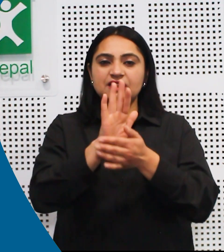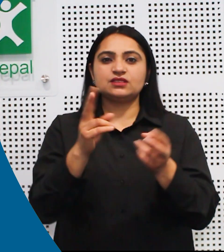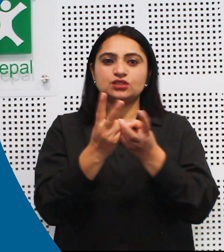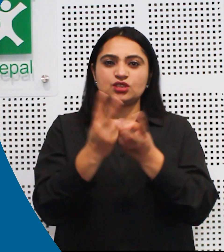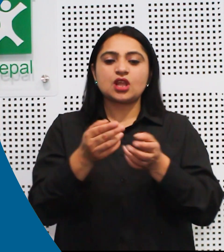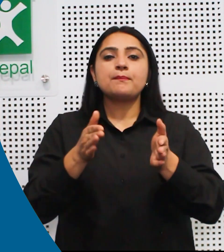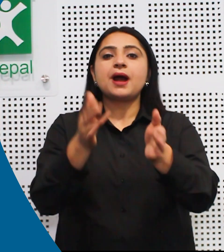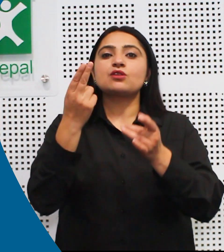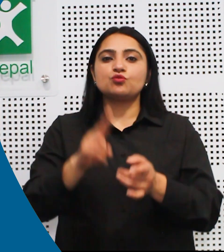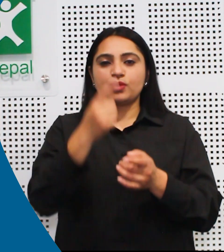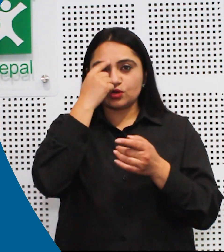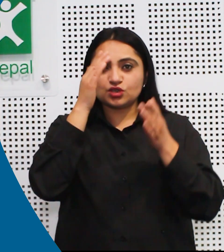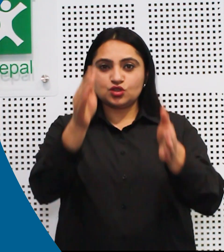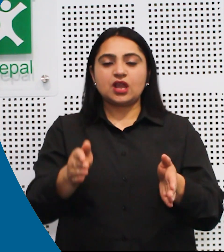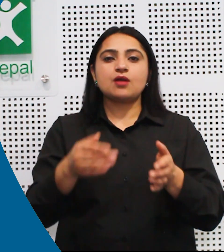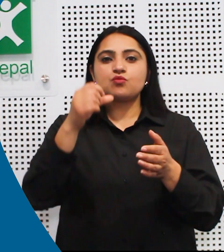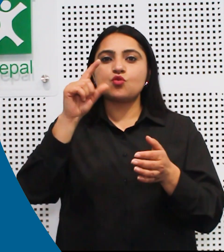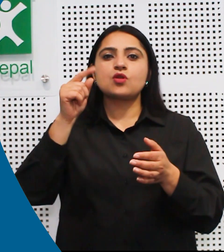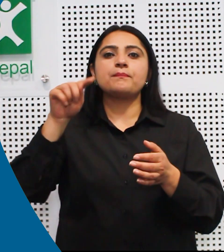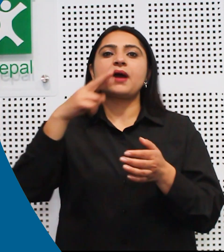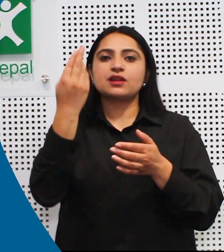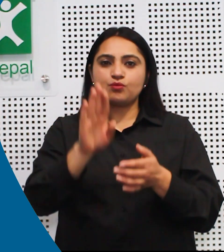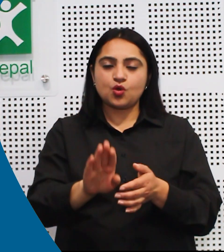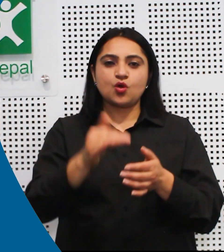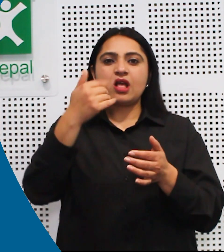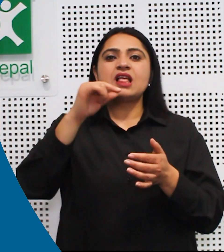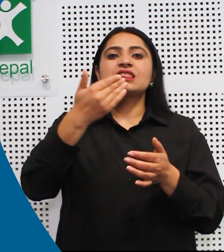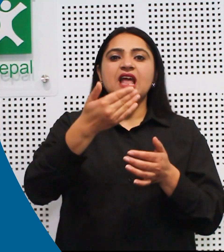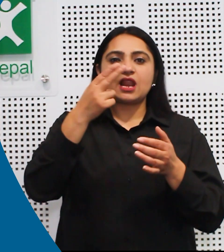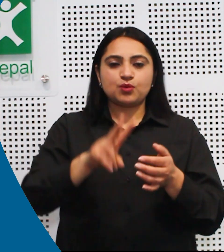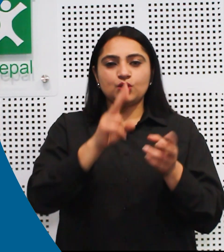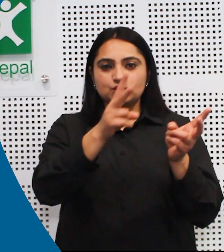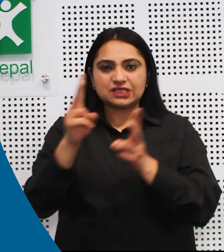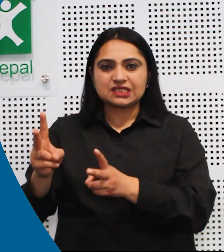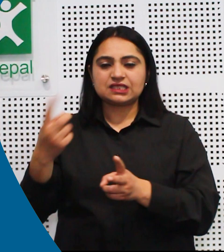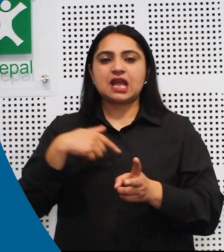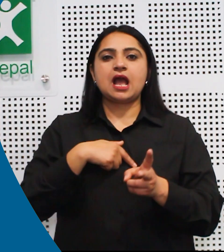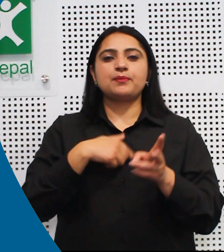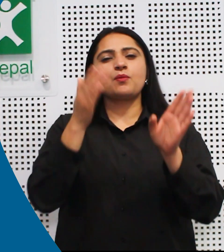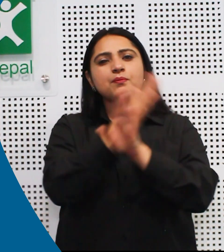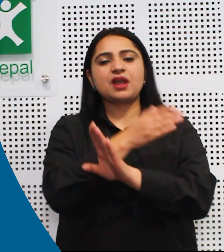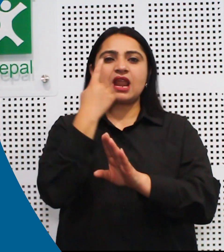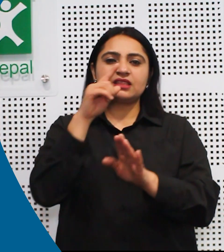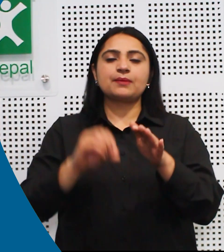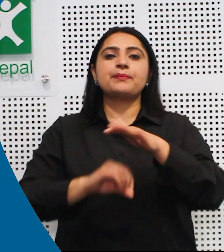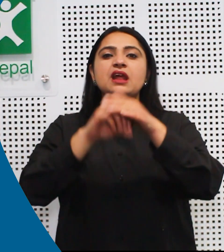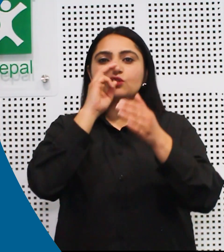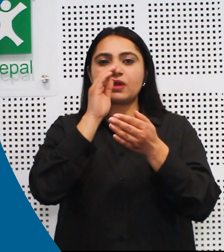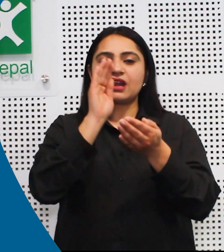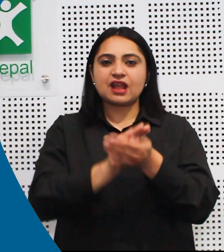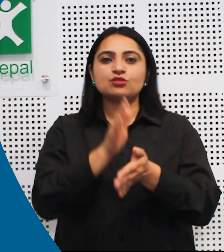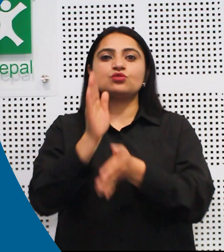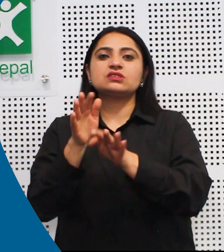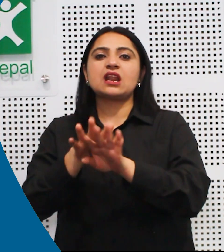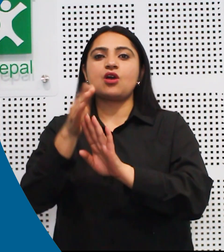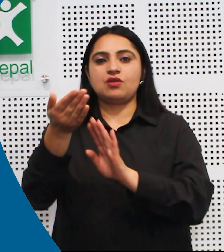रिङ रोड भयो, टिकापुर पार्क भयो, जुवा ताल भयो, यस्ता चाहिँ जो हाम्रा गत विगतदेखि नै प्रायोरिटीमा रहेका